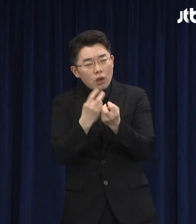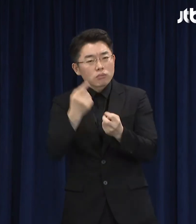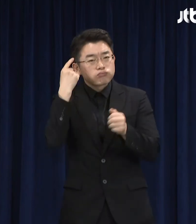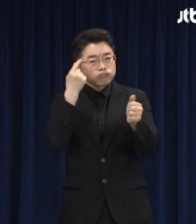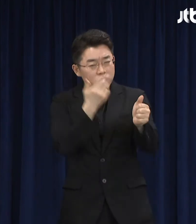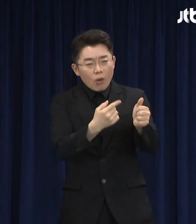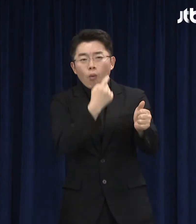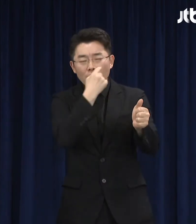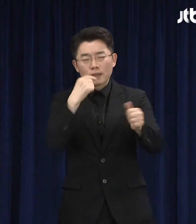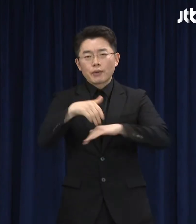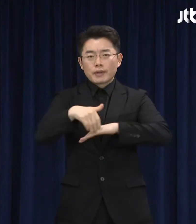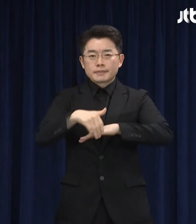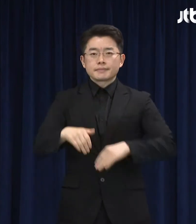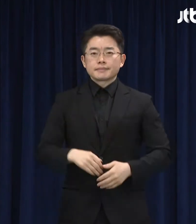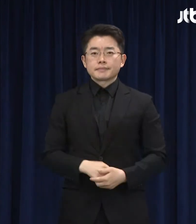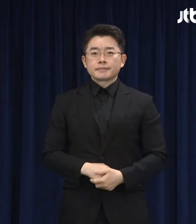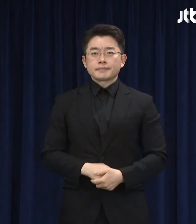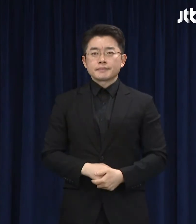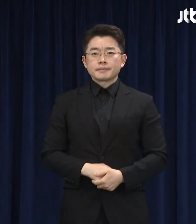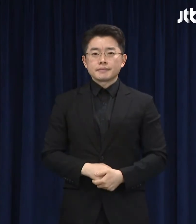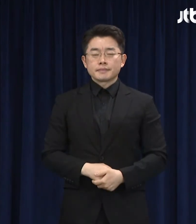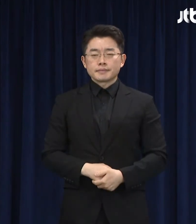추가적으로 확인할 계획으로 있습니다.